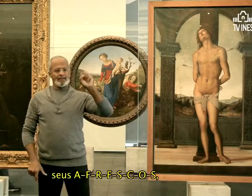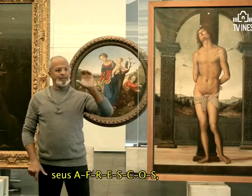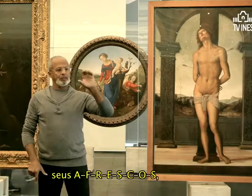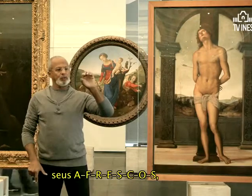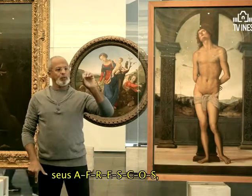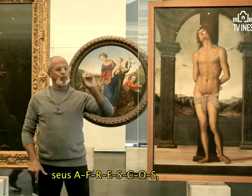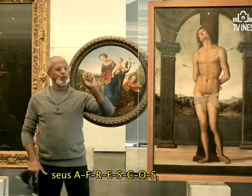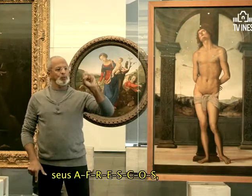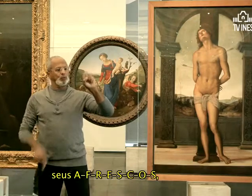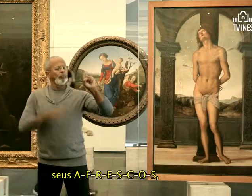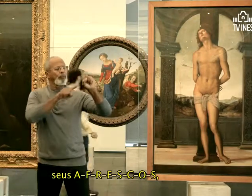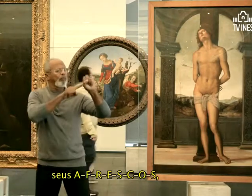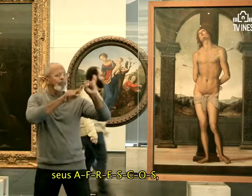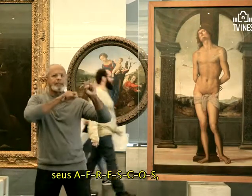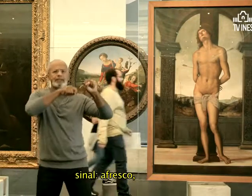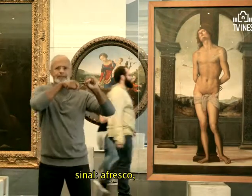seus afrescos, sinal,